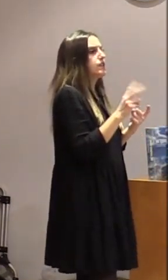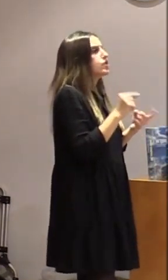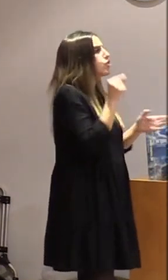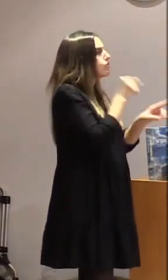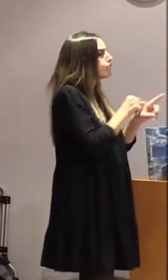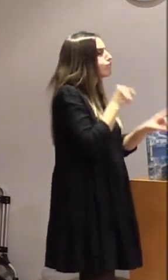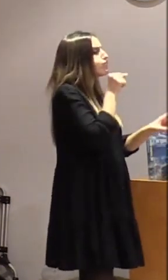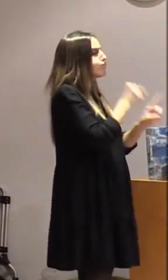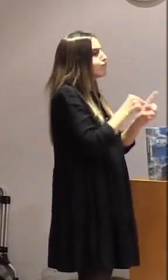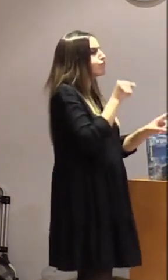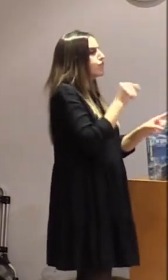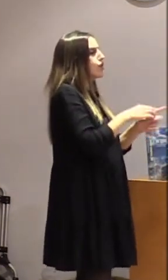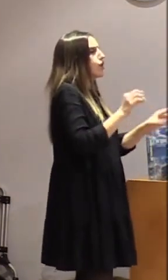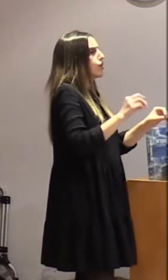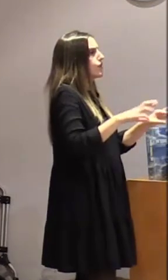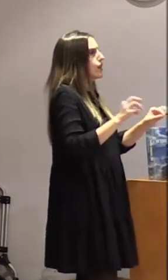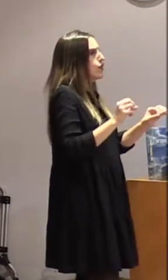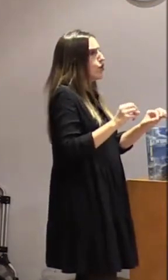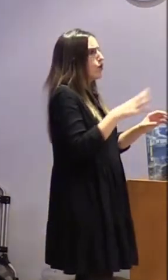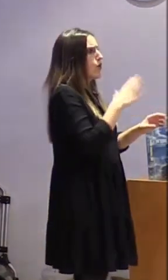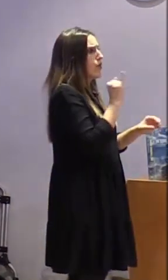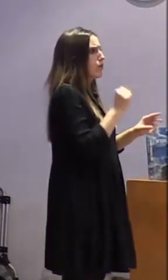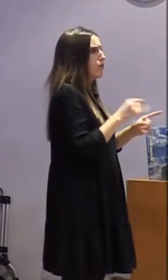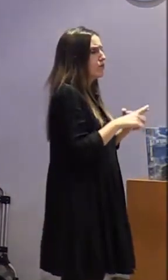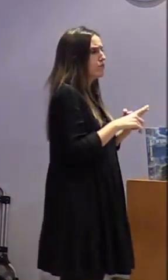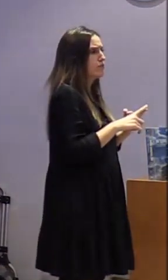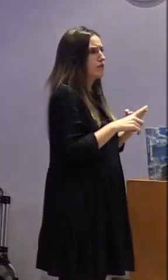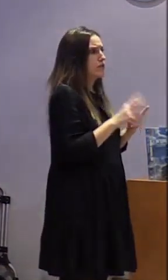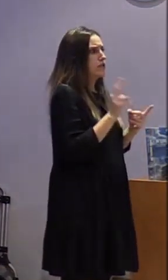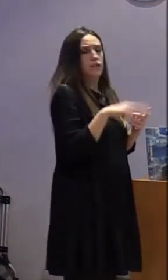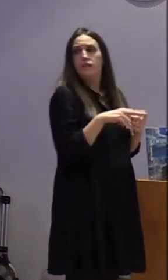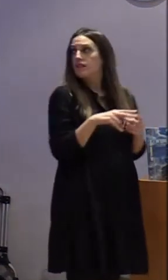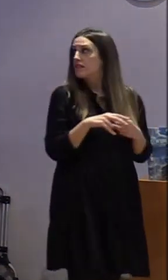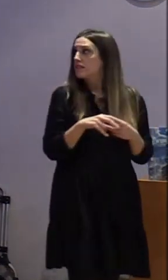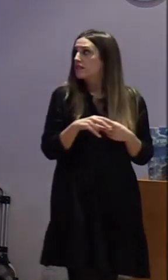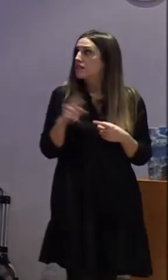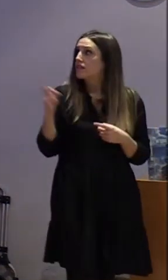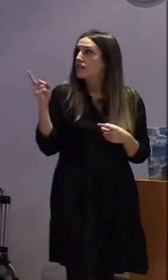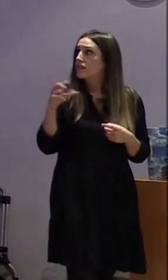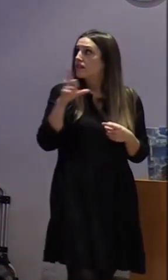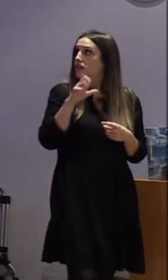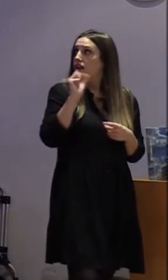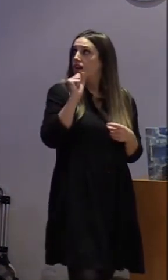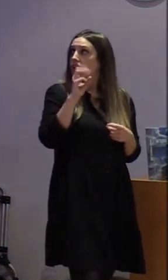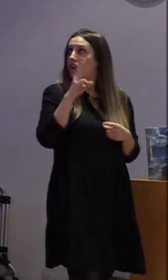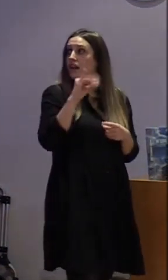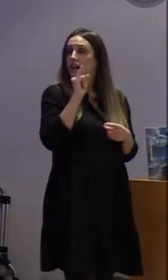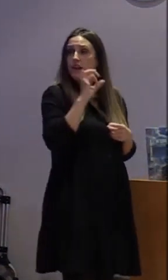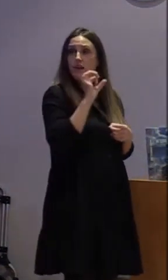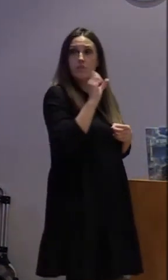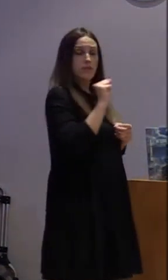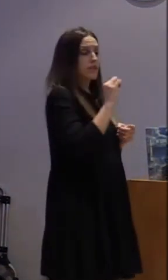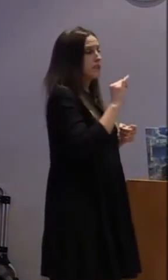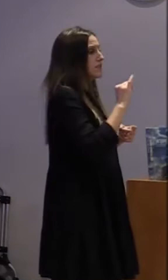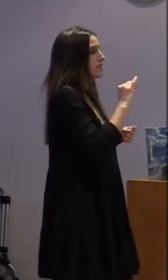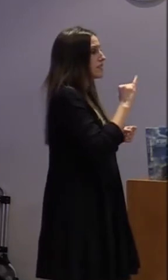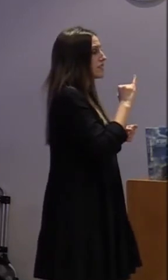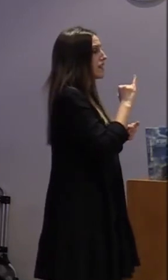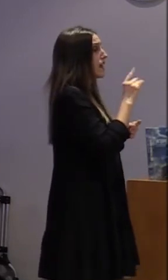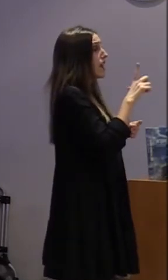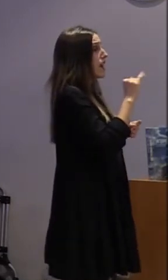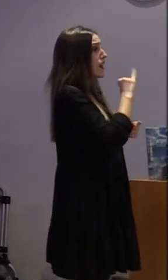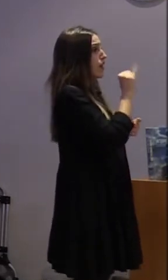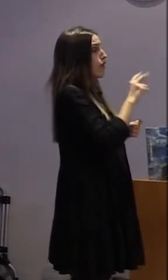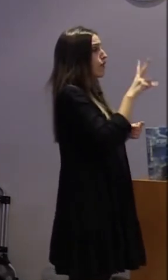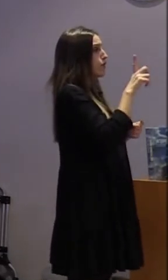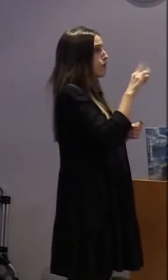abusaba del oro azul. ¿Qué es el oro azul? El oro azul es el lapislázuli, es una piedra de la que se